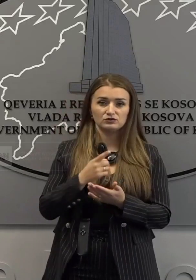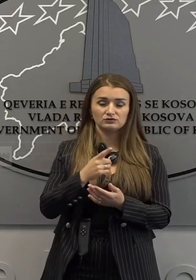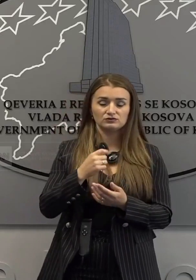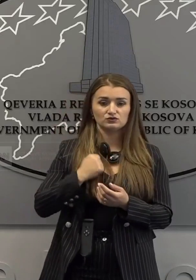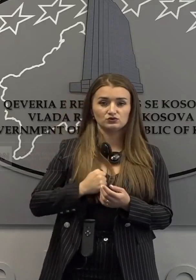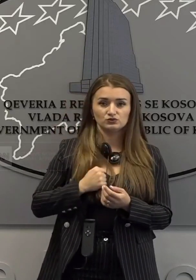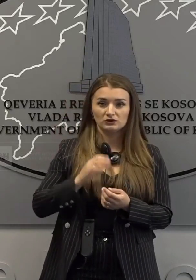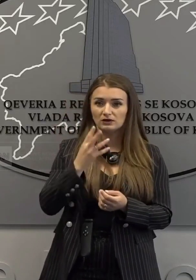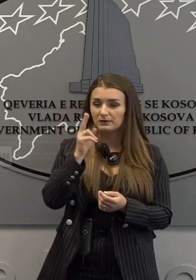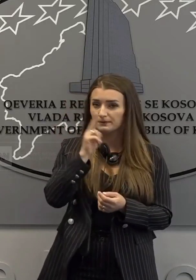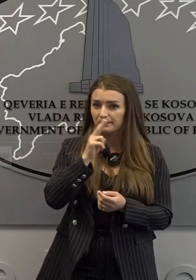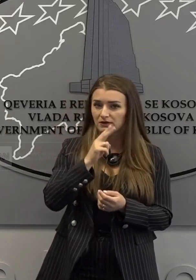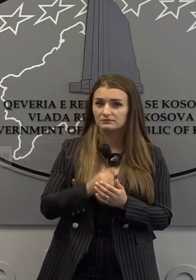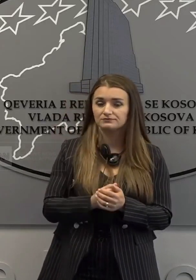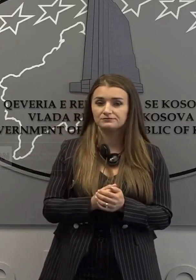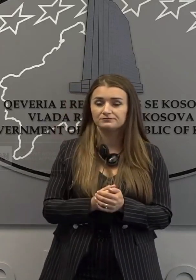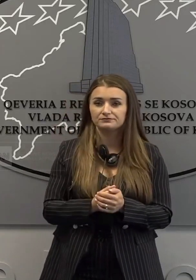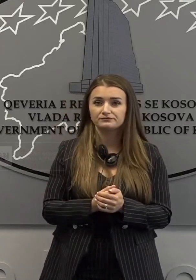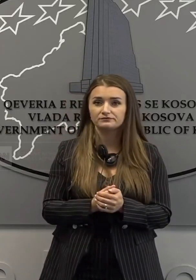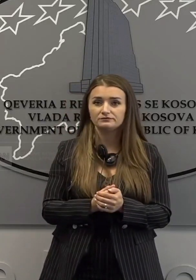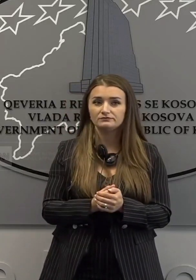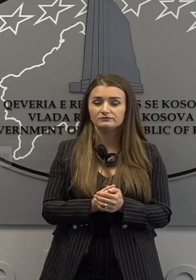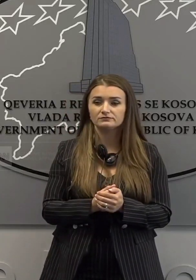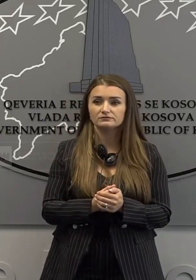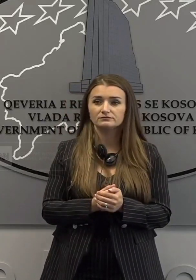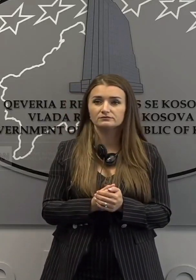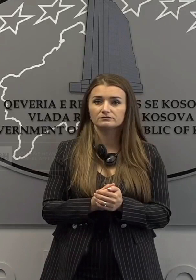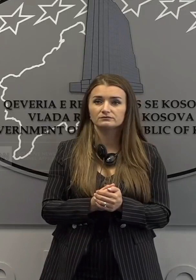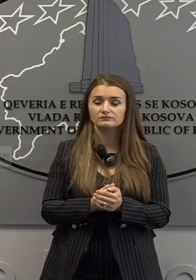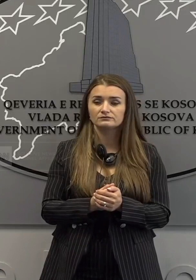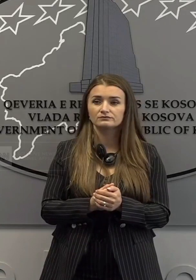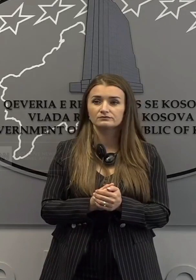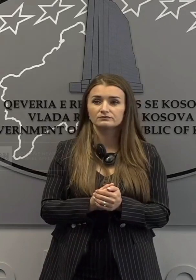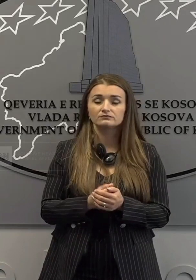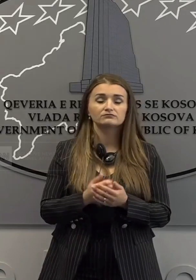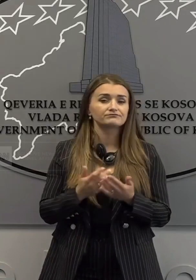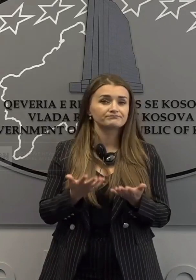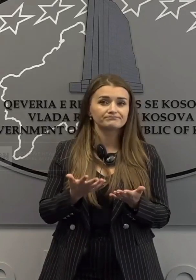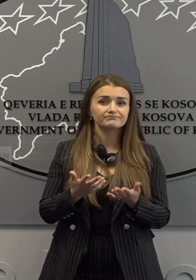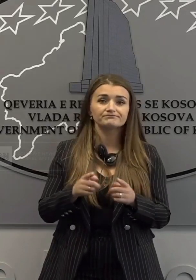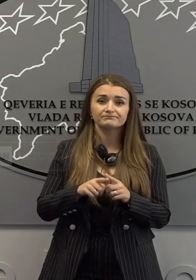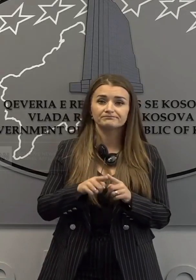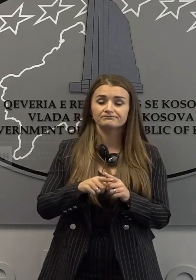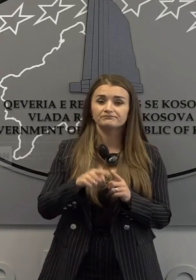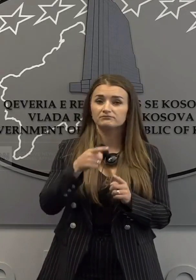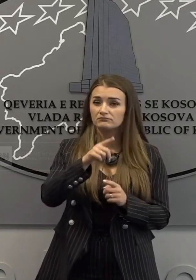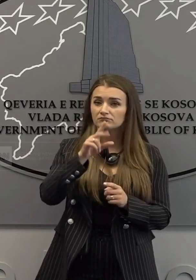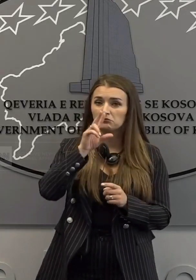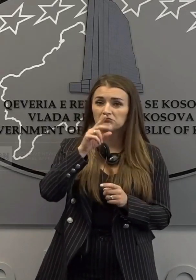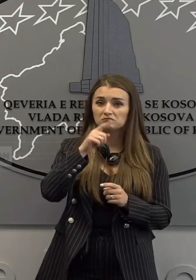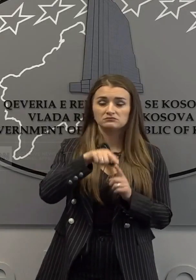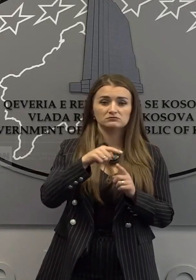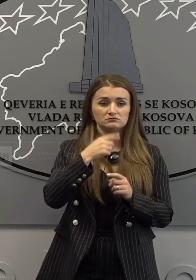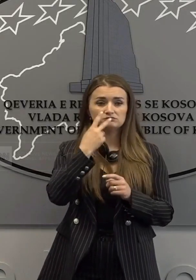prillit në kazermën Vasa Çarapić në Beograd. Pra atje nuk ka as polici, realisht as prokurori